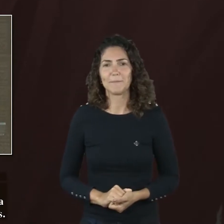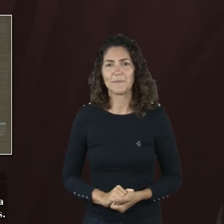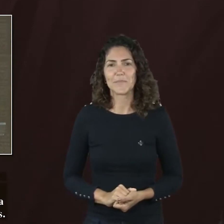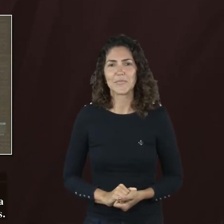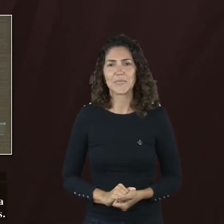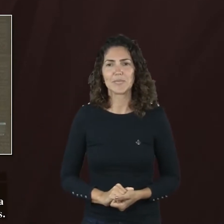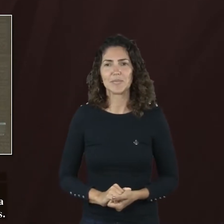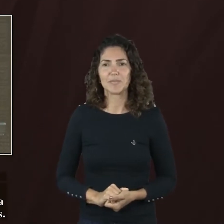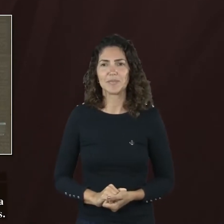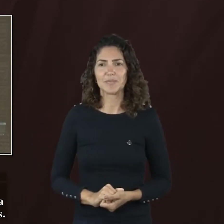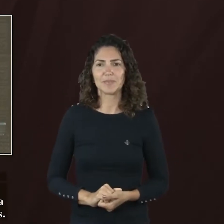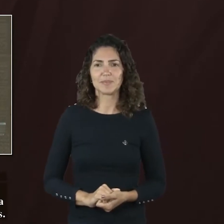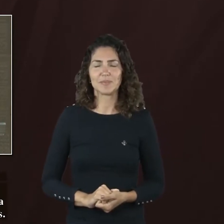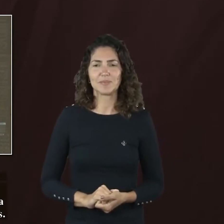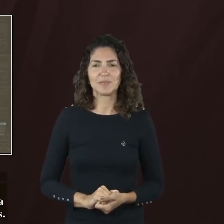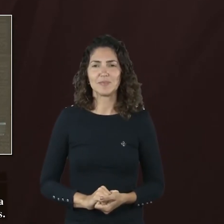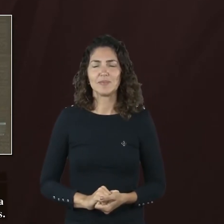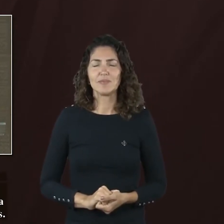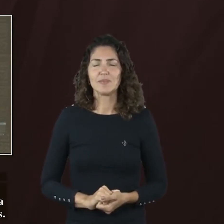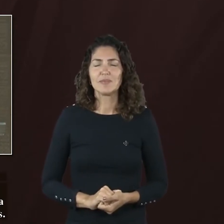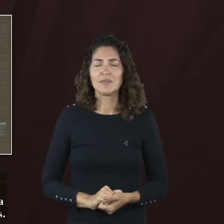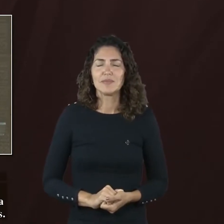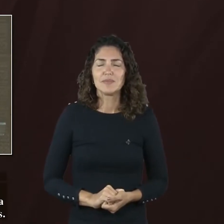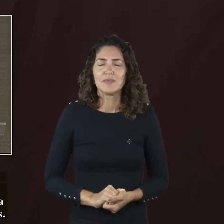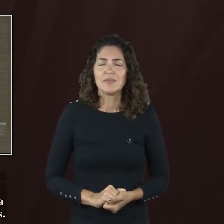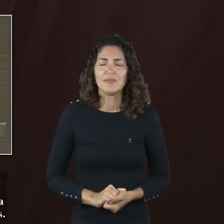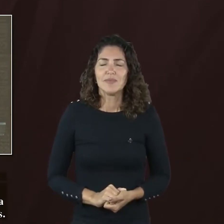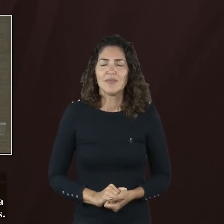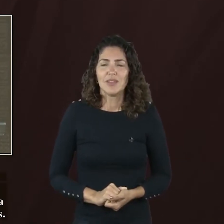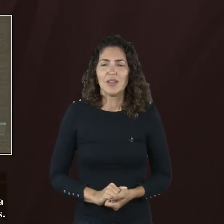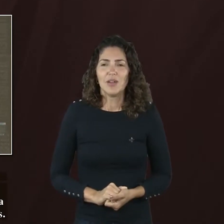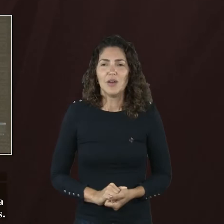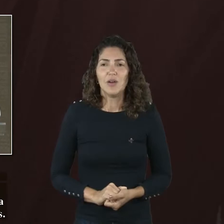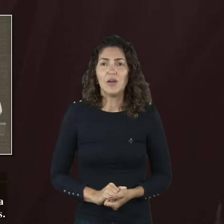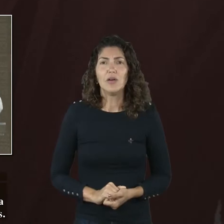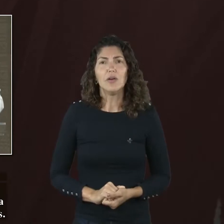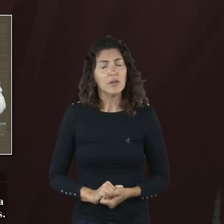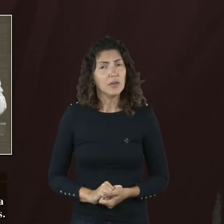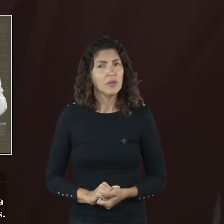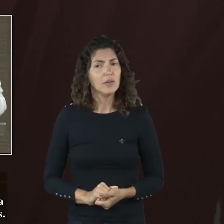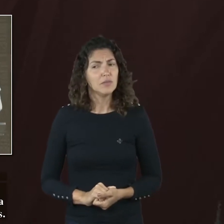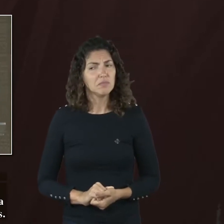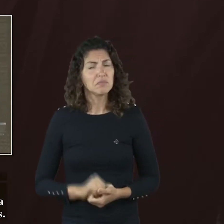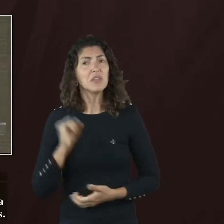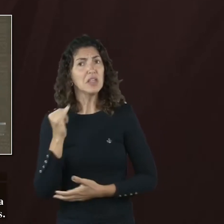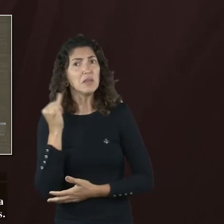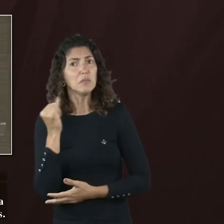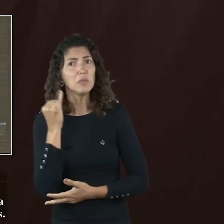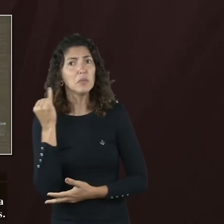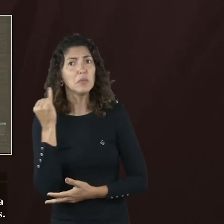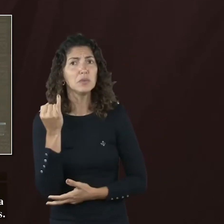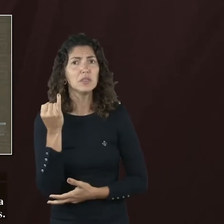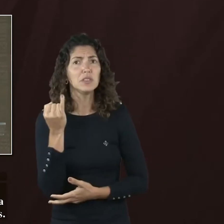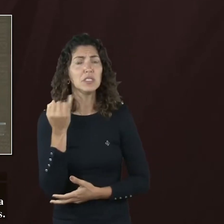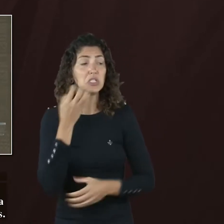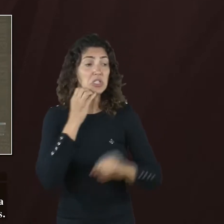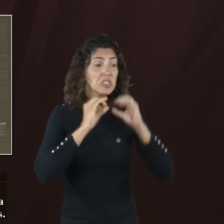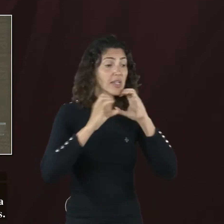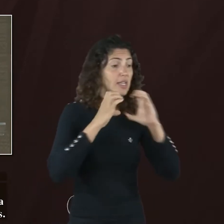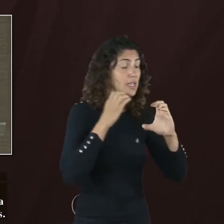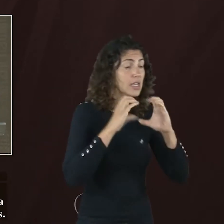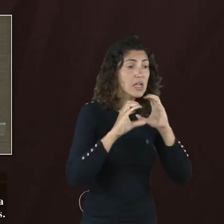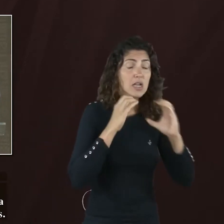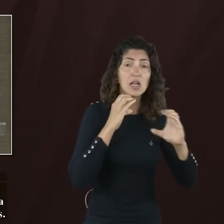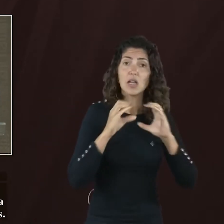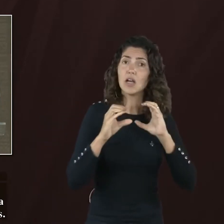É interessante que no Cantares, no Cântico dos Cânticos, fala